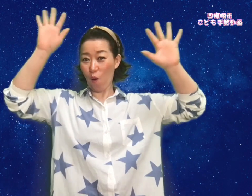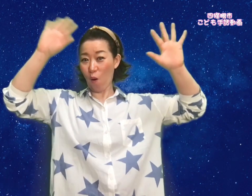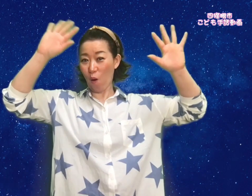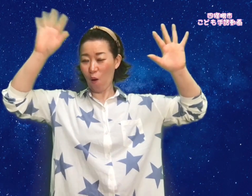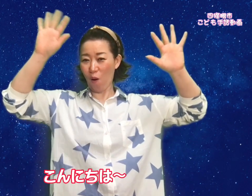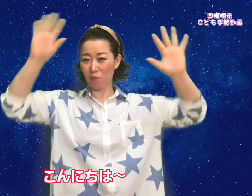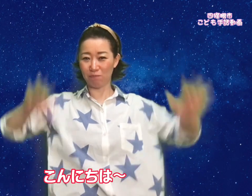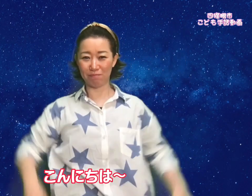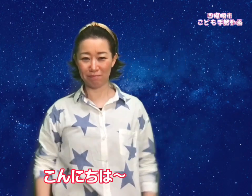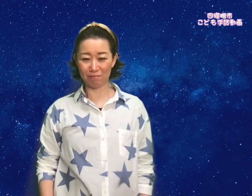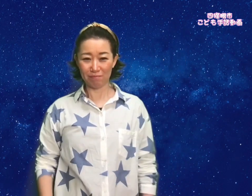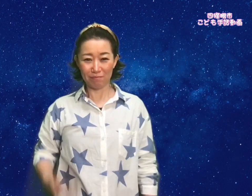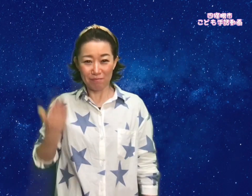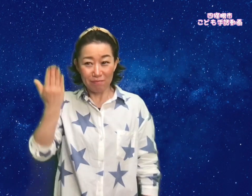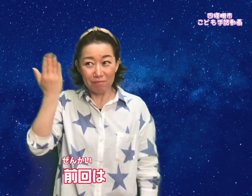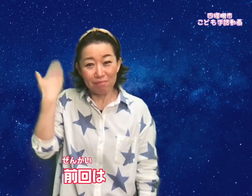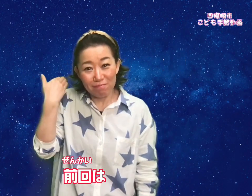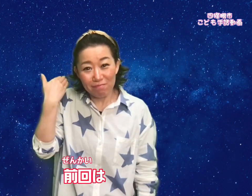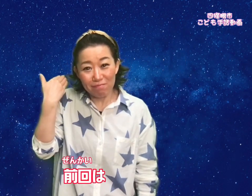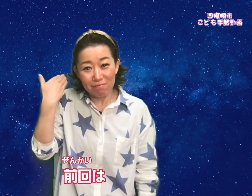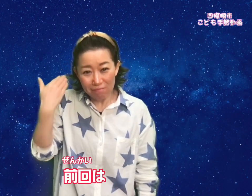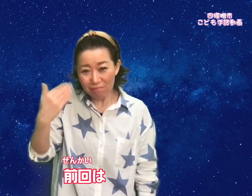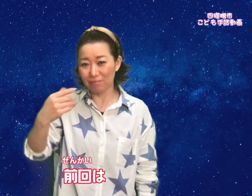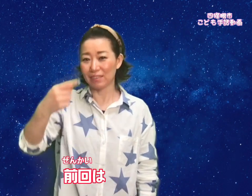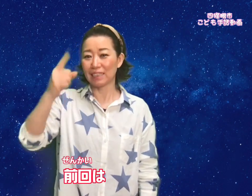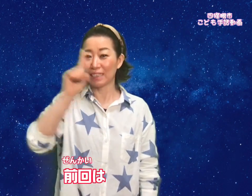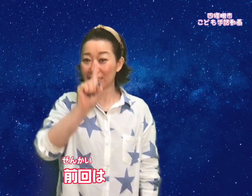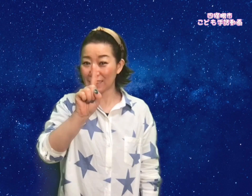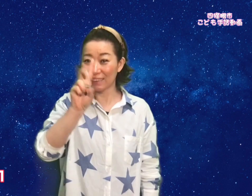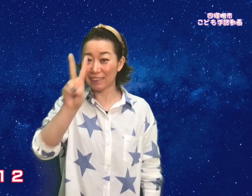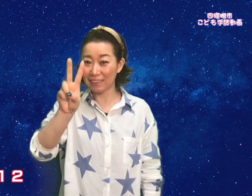こんにちは。前回は